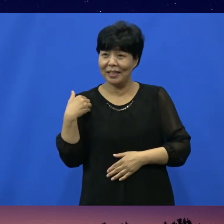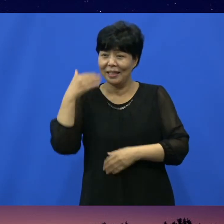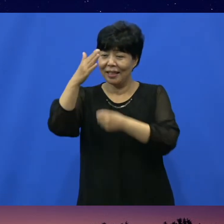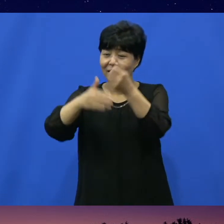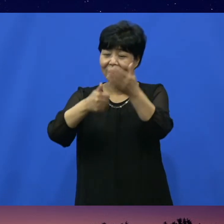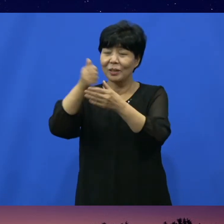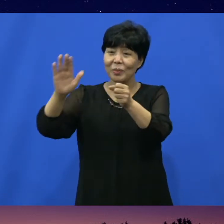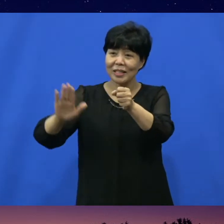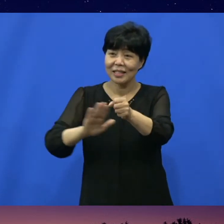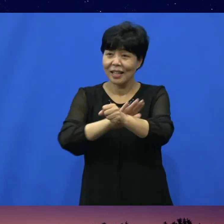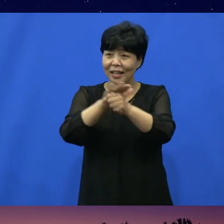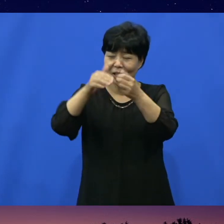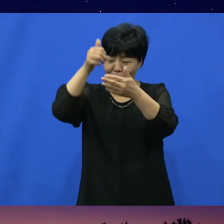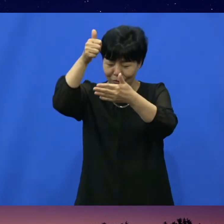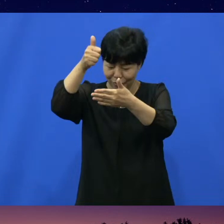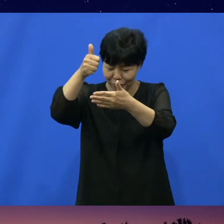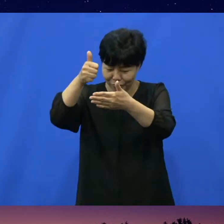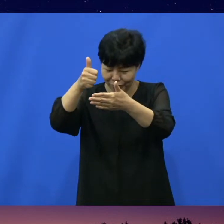빠져드는